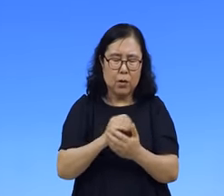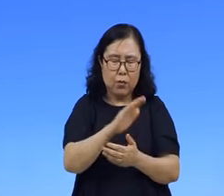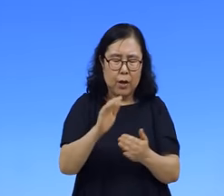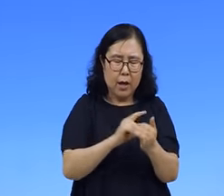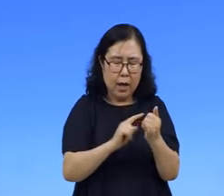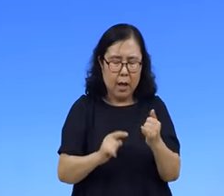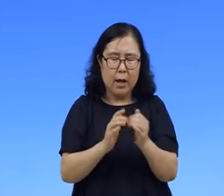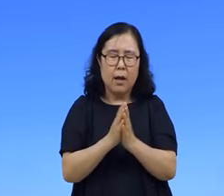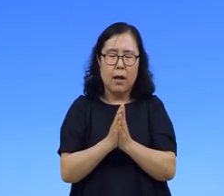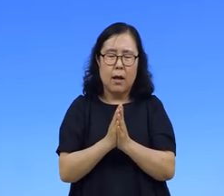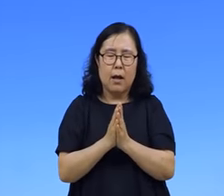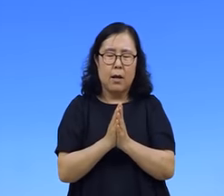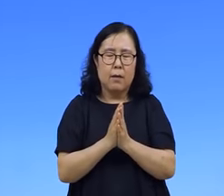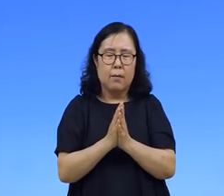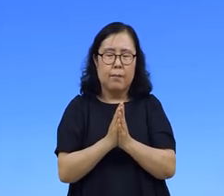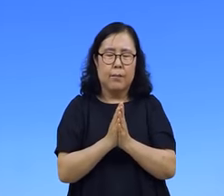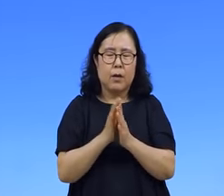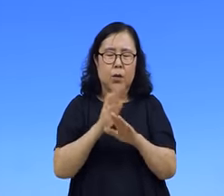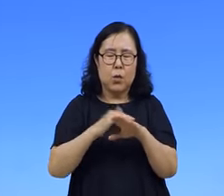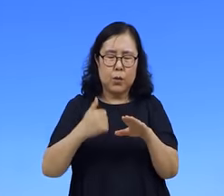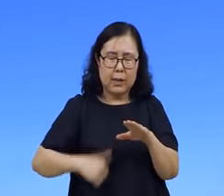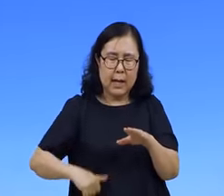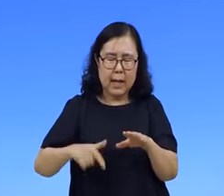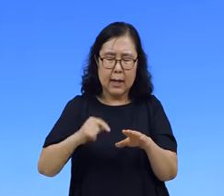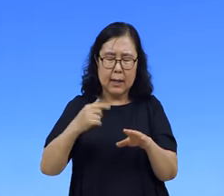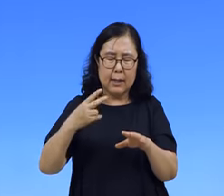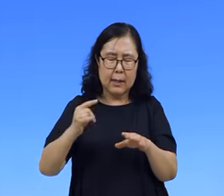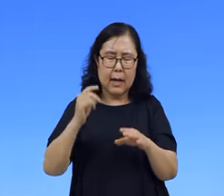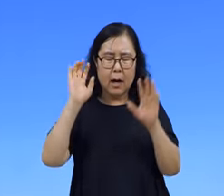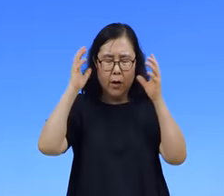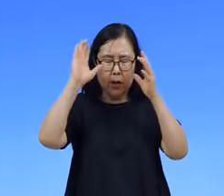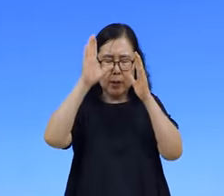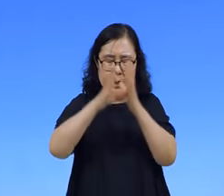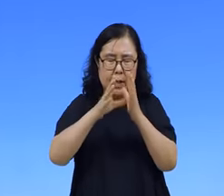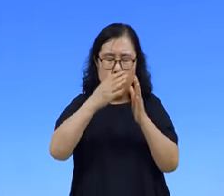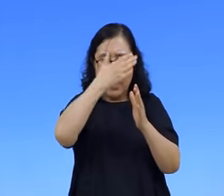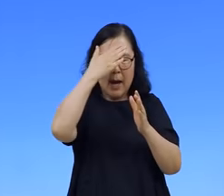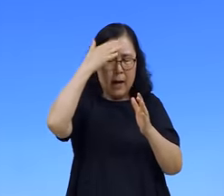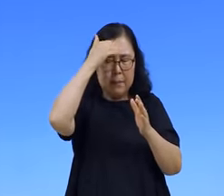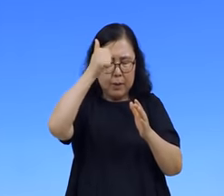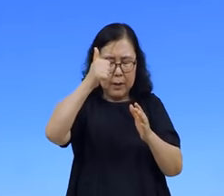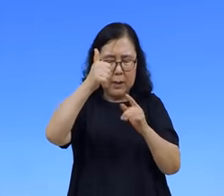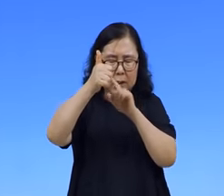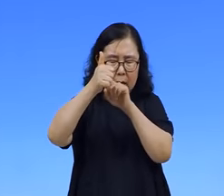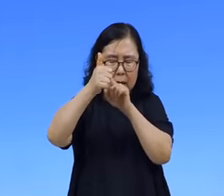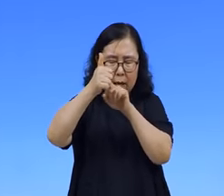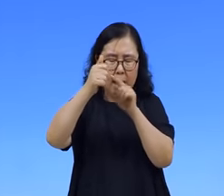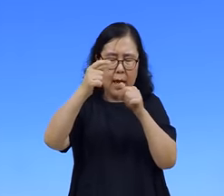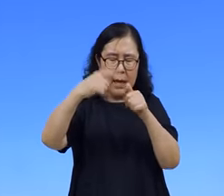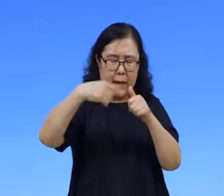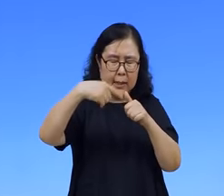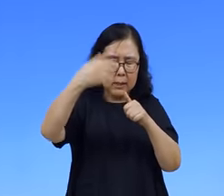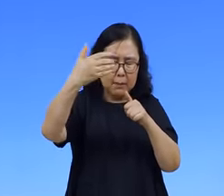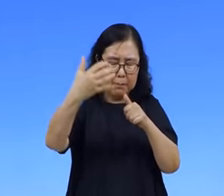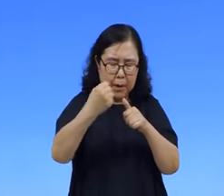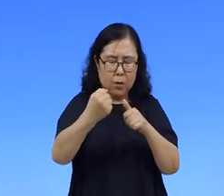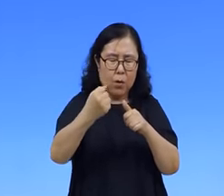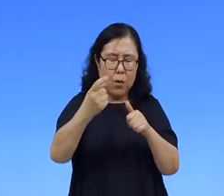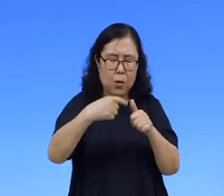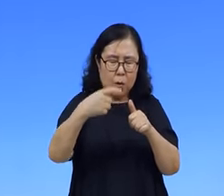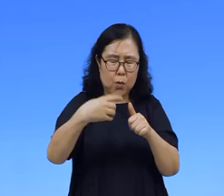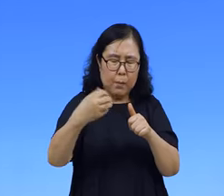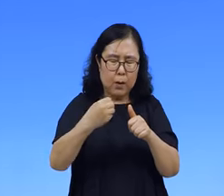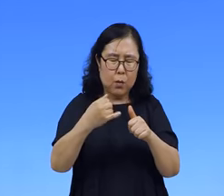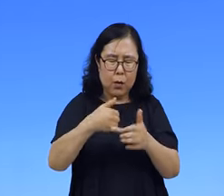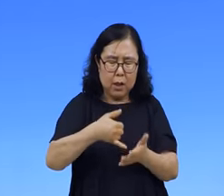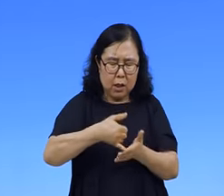원합니다. 우리에게 참 그 손자 간디가 어린 시절에 할아버지 간디에게 지도를 받고 교육을